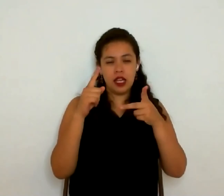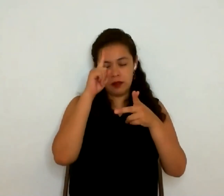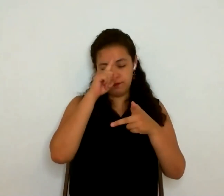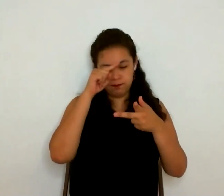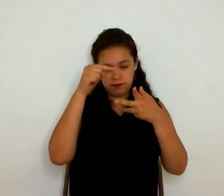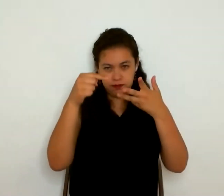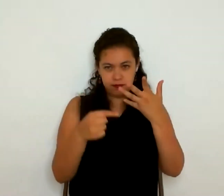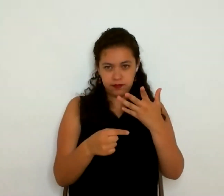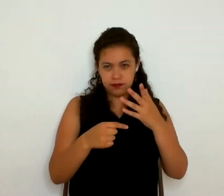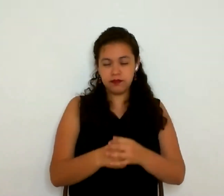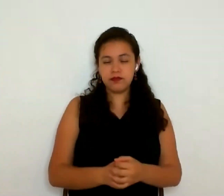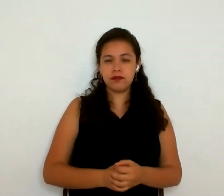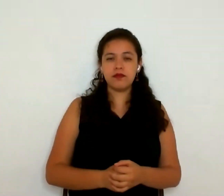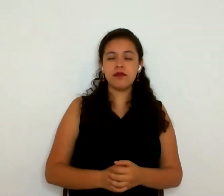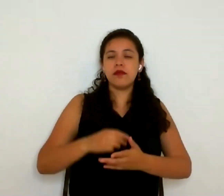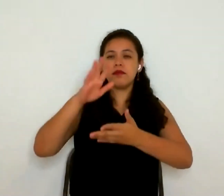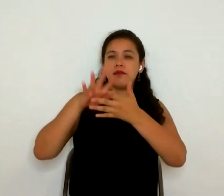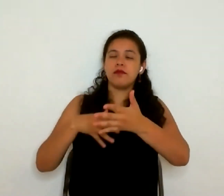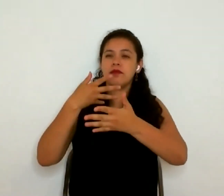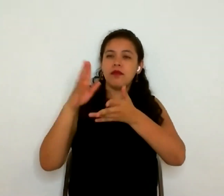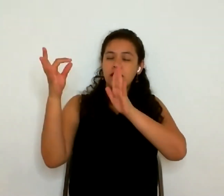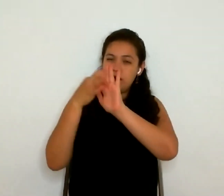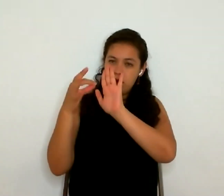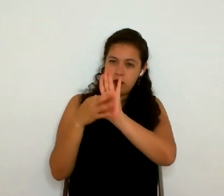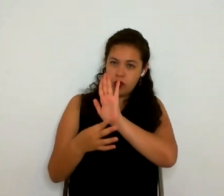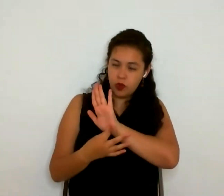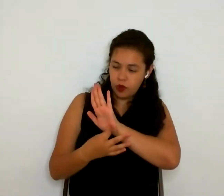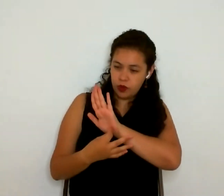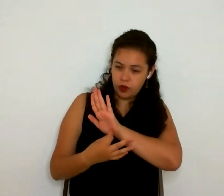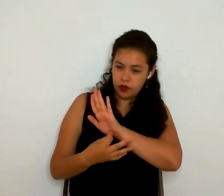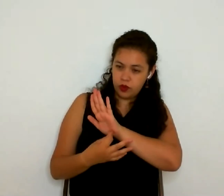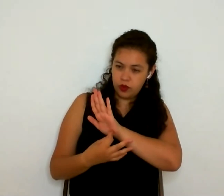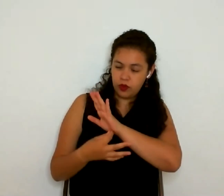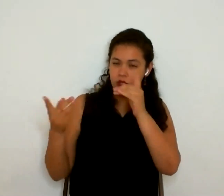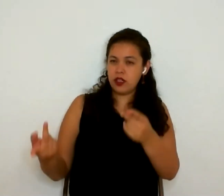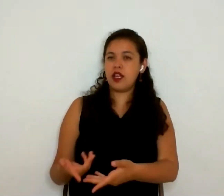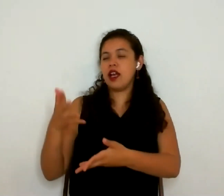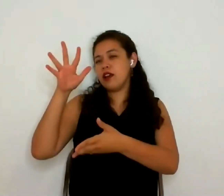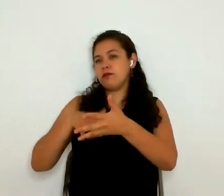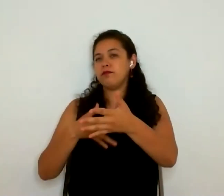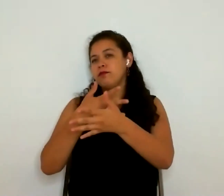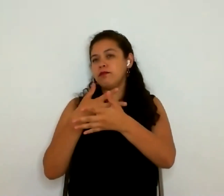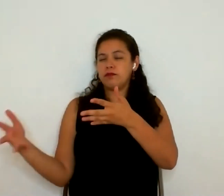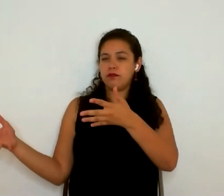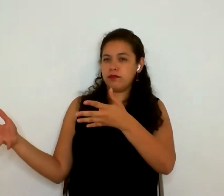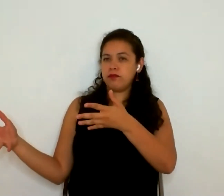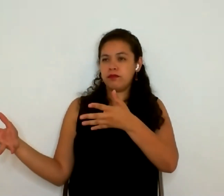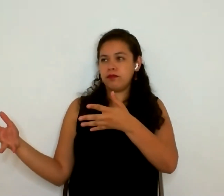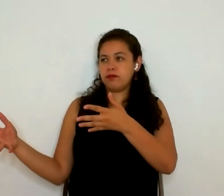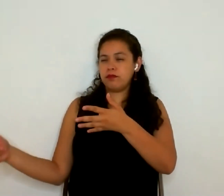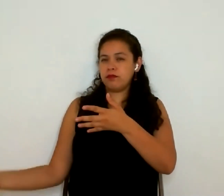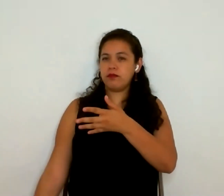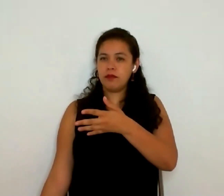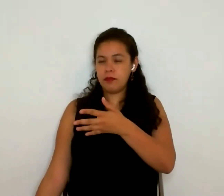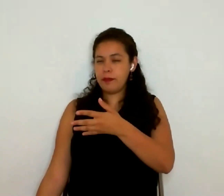este el tabulador de puntos había que tener las tablas de lindo esto ponte el